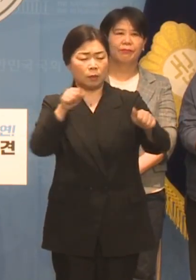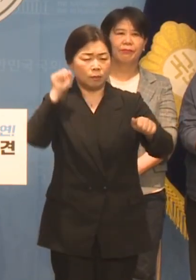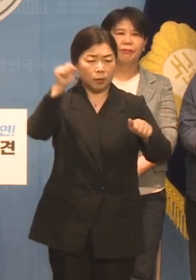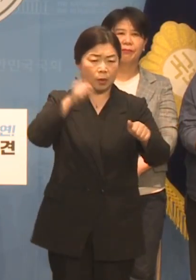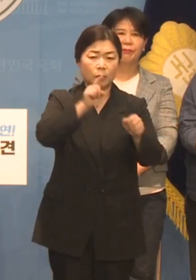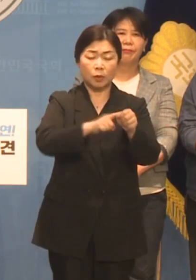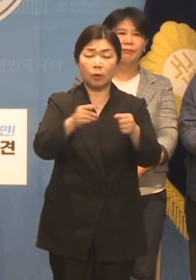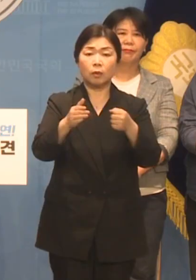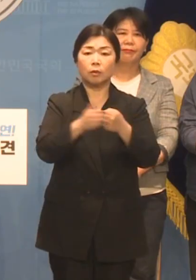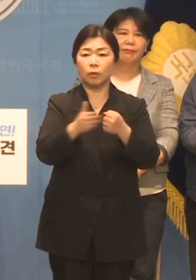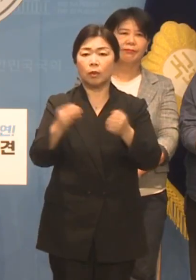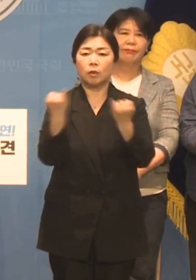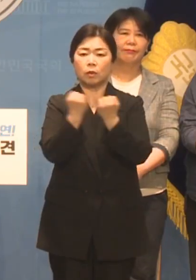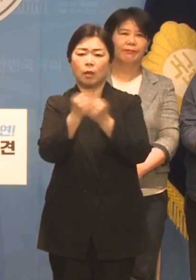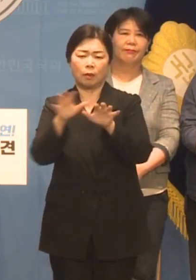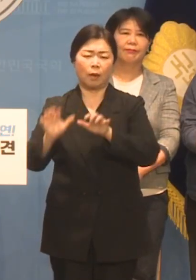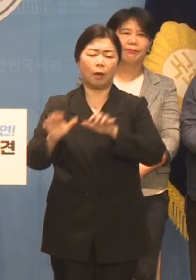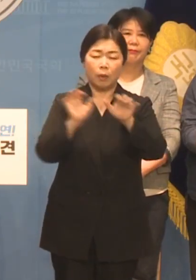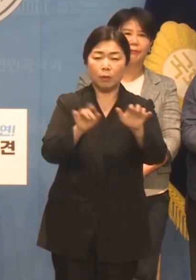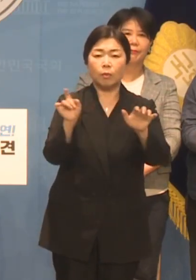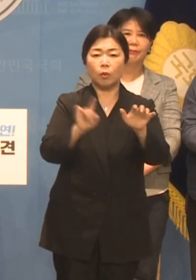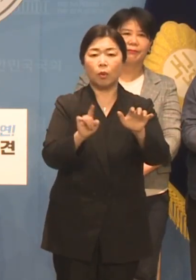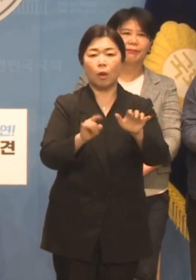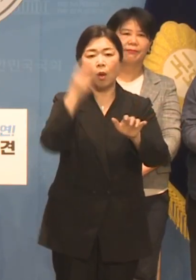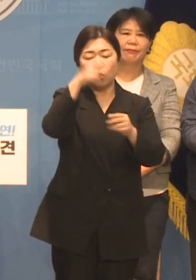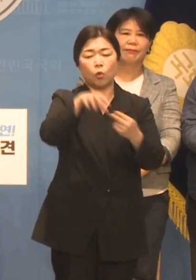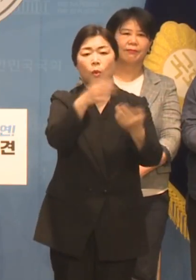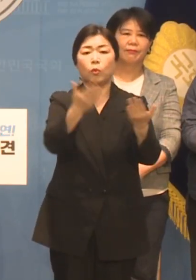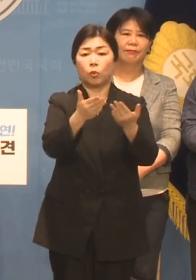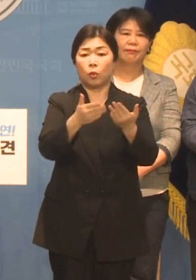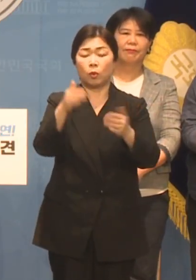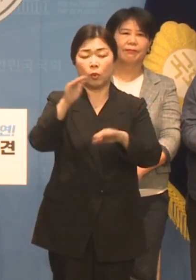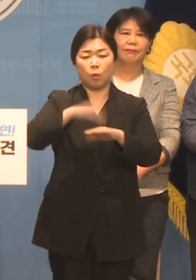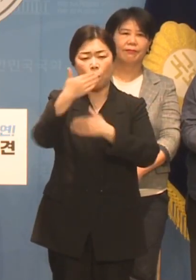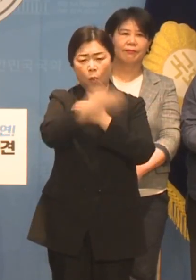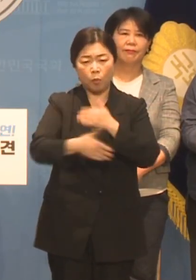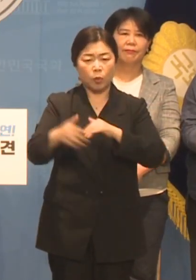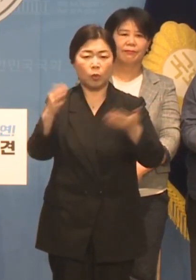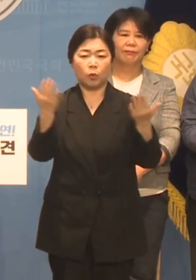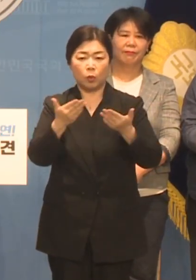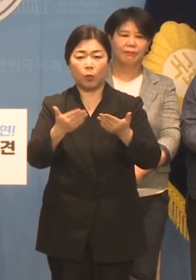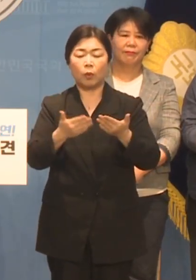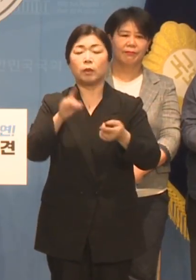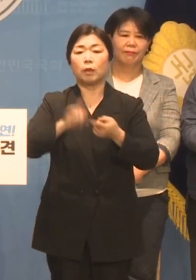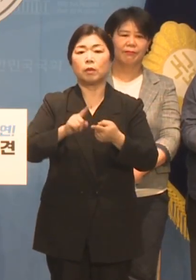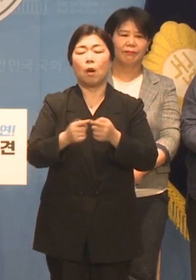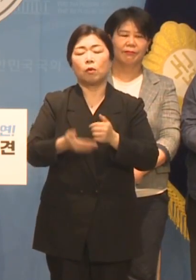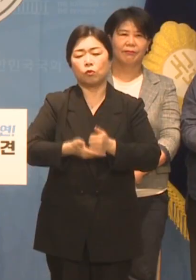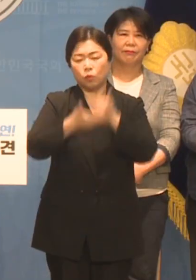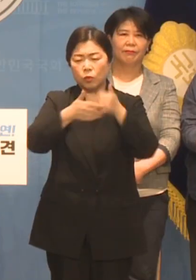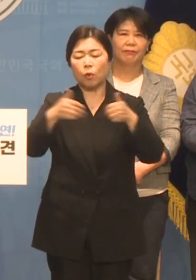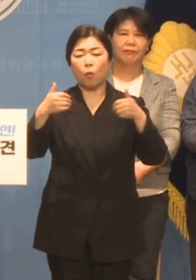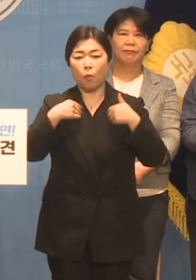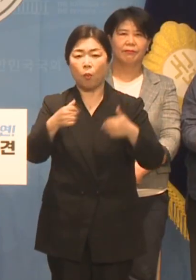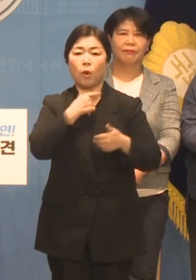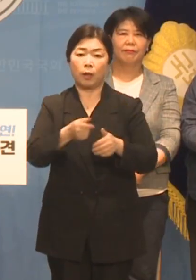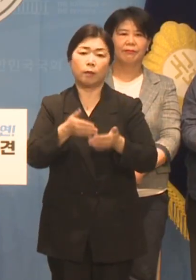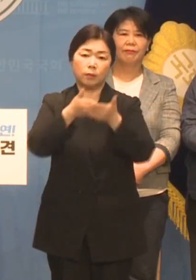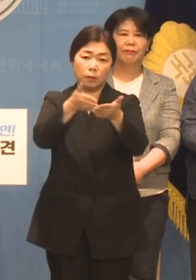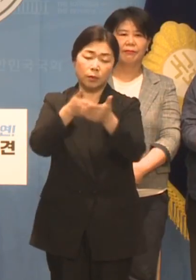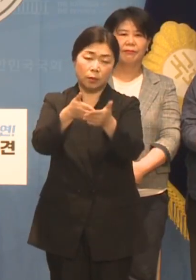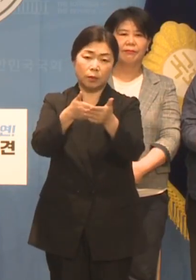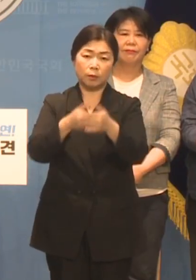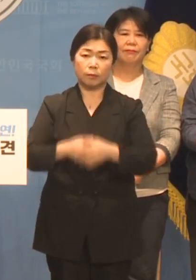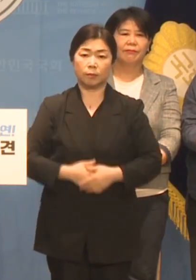만들기 위해 여성들에게 집중된 돌봄 노동, 손발 노동을 존중하라는 것입니다. 우리 학교 비정규직 노동자들은